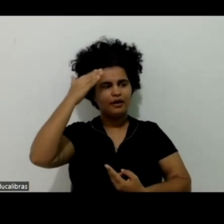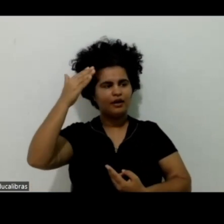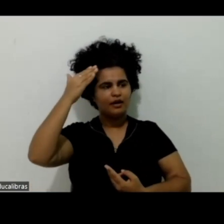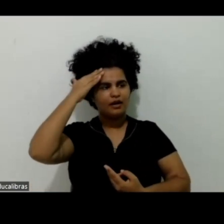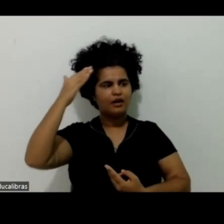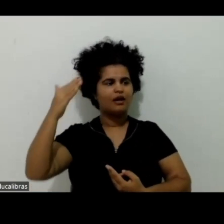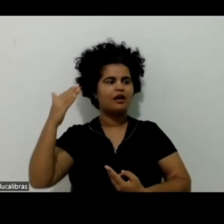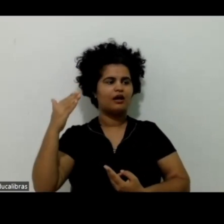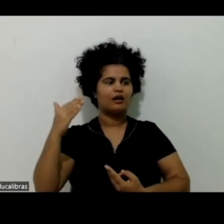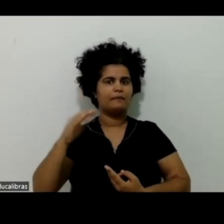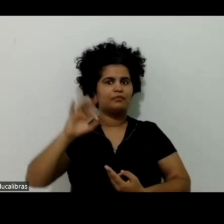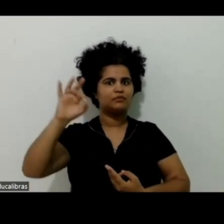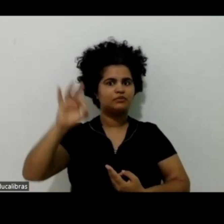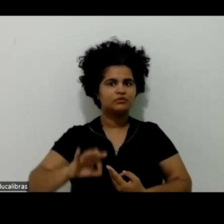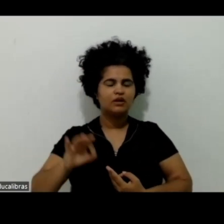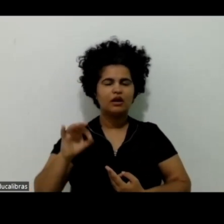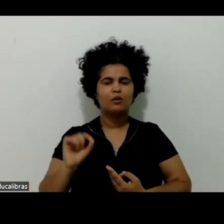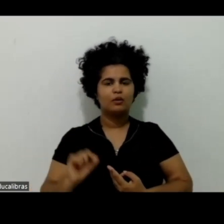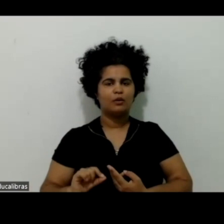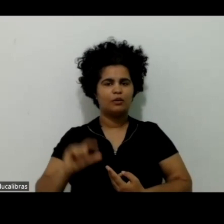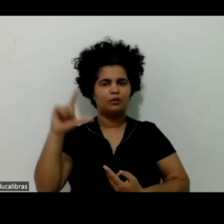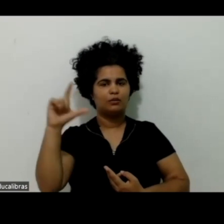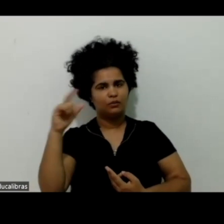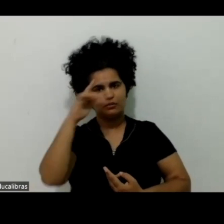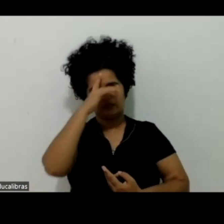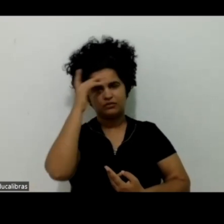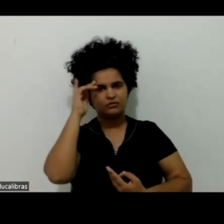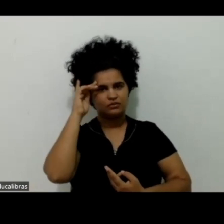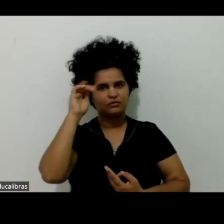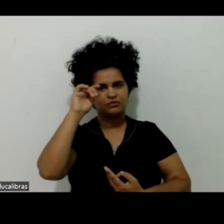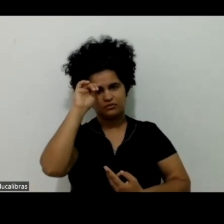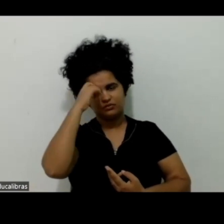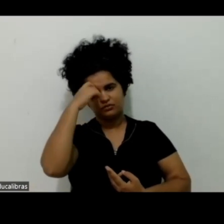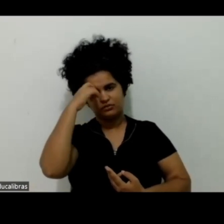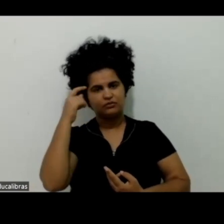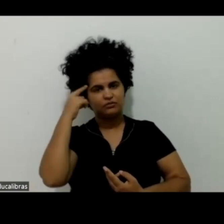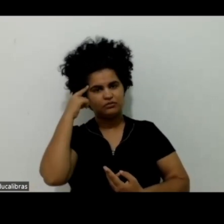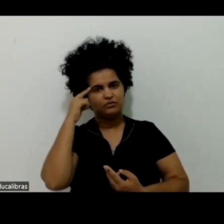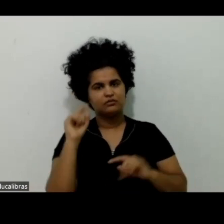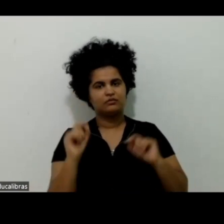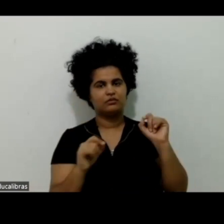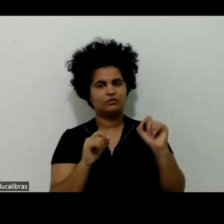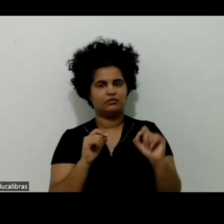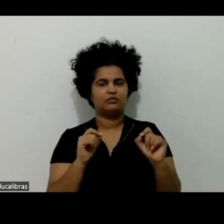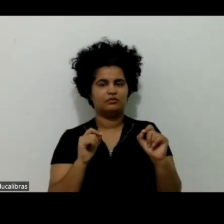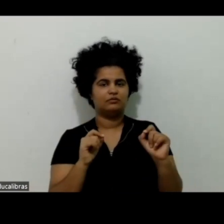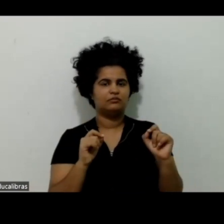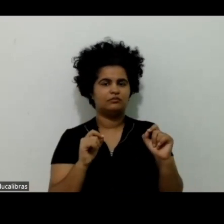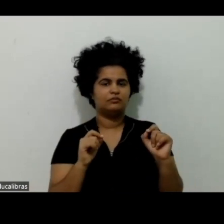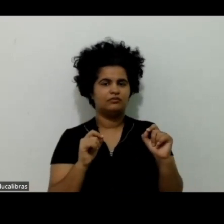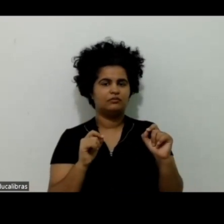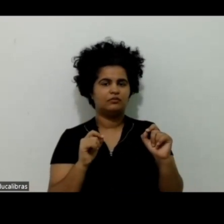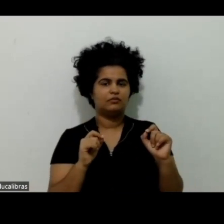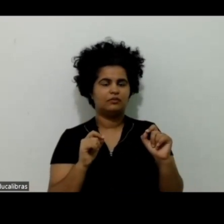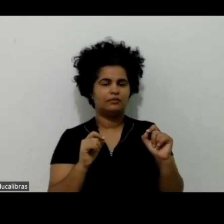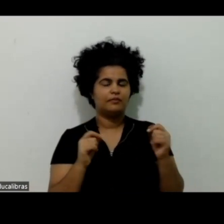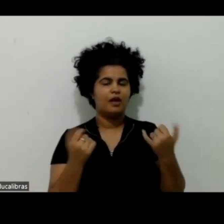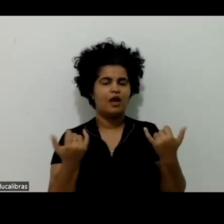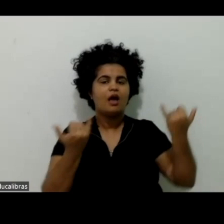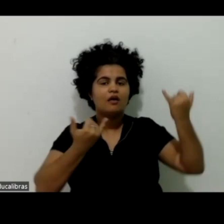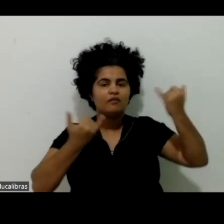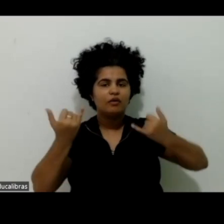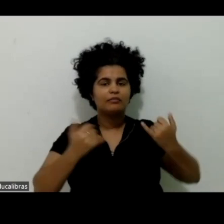mortes contra pessoas negras. Então, entende, assim, óbvio que se a gente for pensar, né, em dados estatísticos de número de